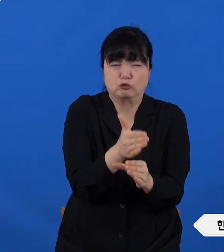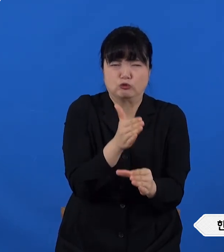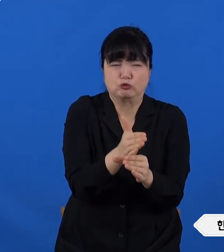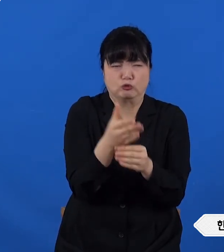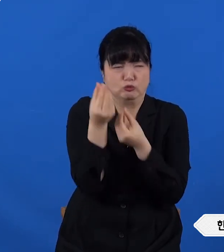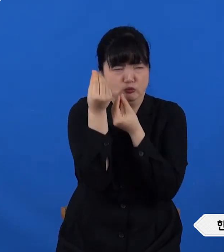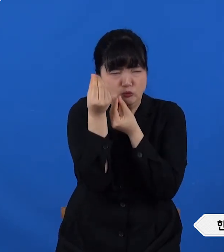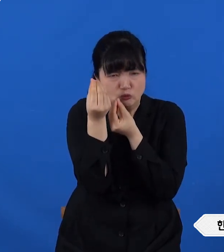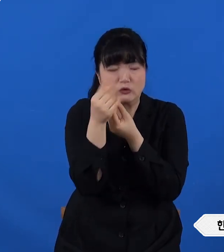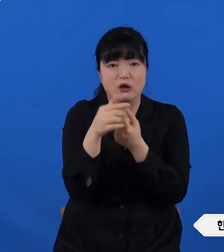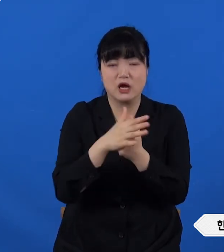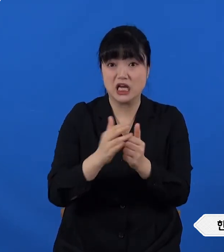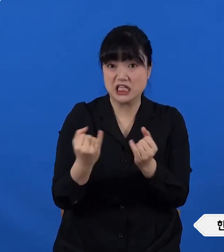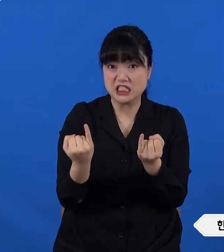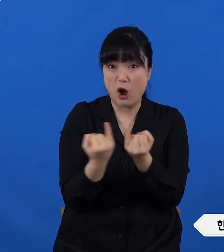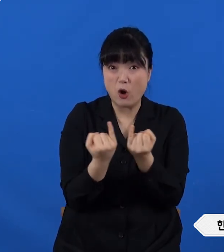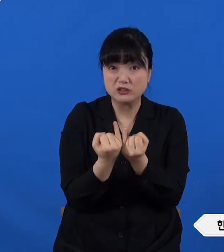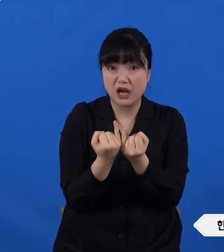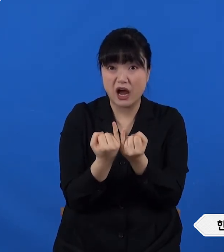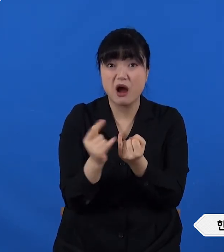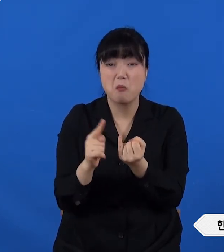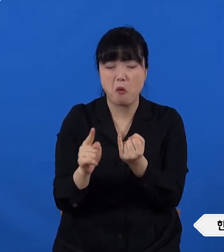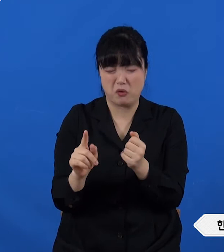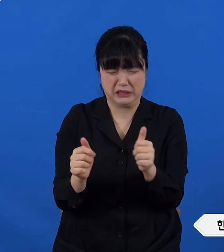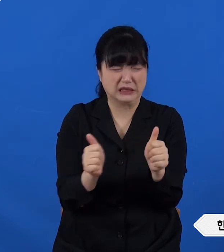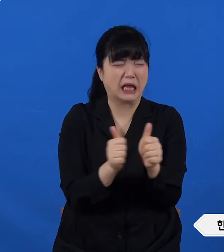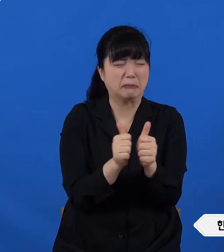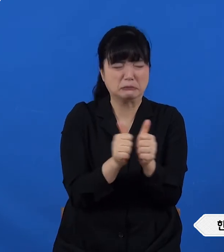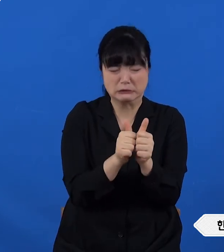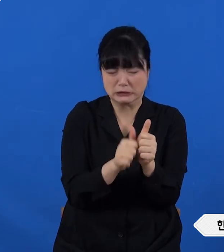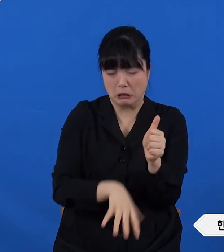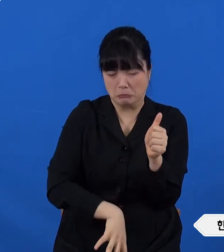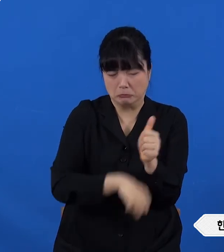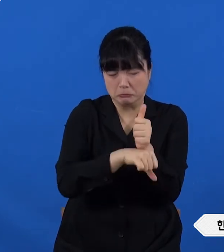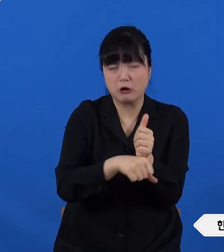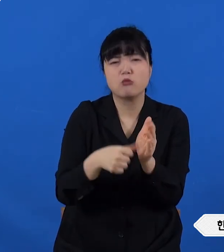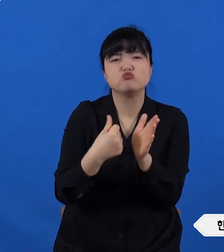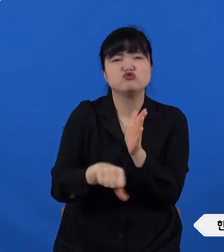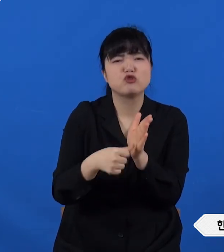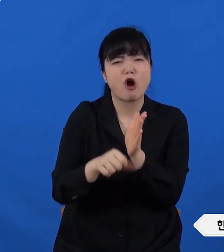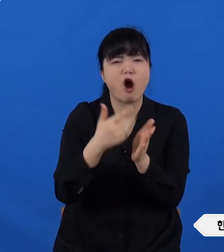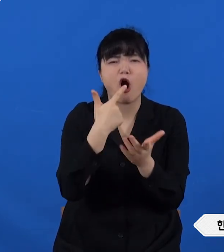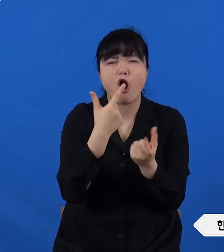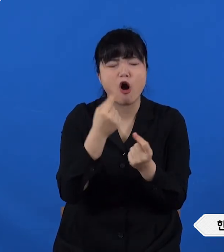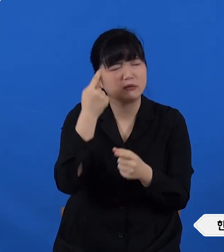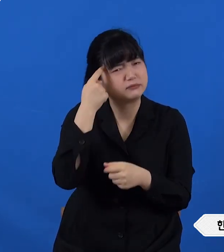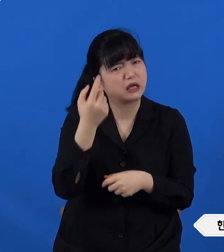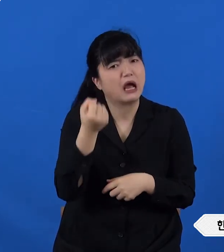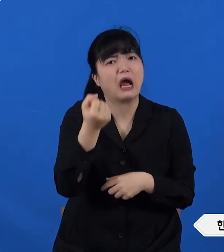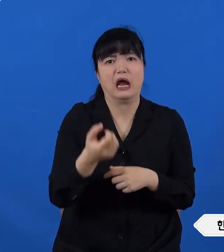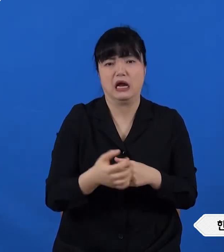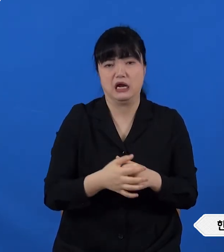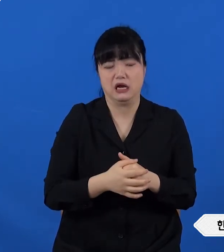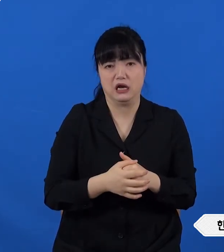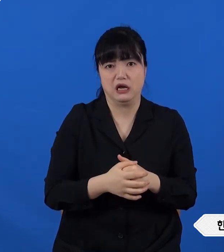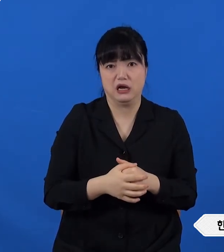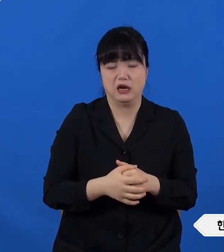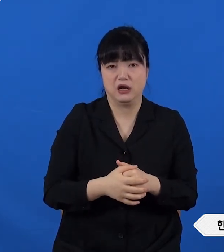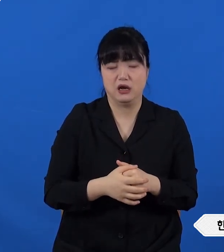사회입니다. 여성은 그저 남자에게 속해 있는 하나의 부속물 정도로밖에는 생각되지 않는